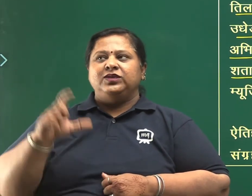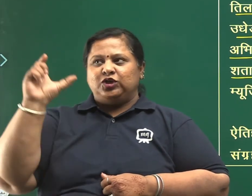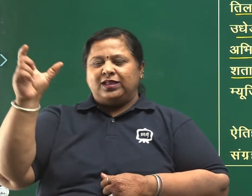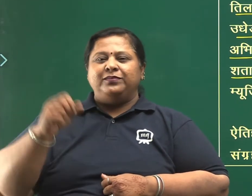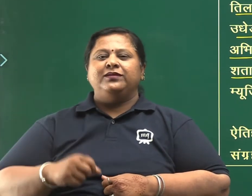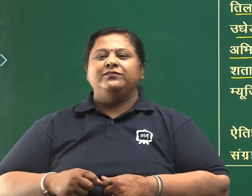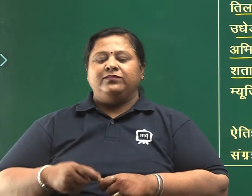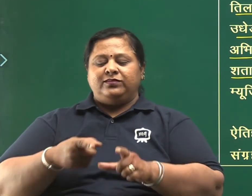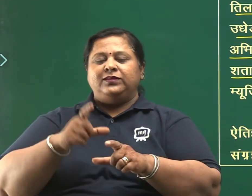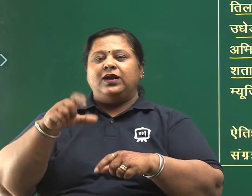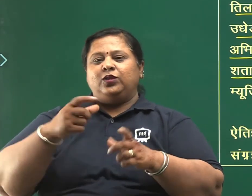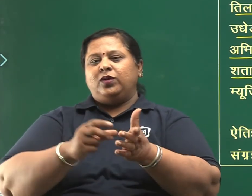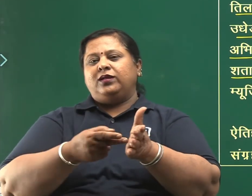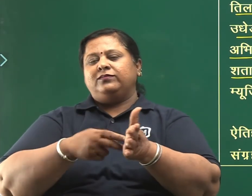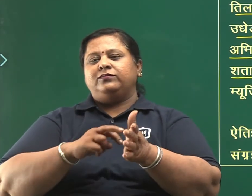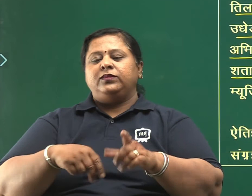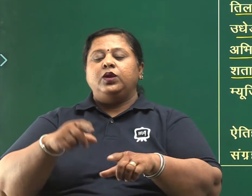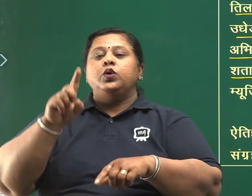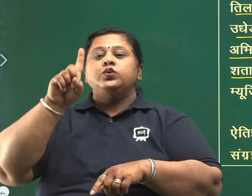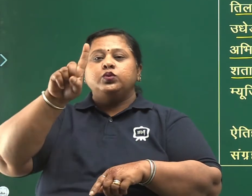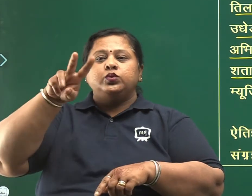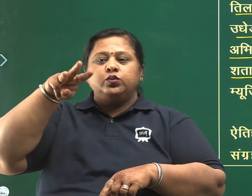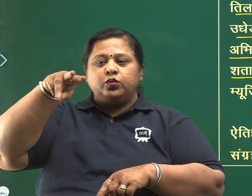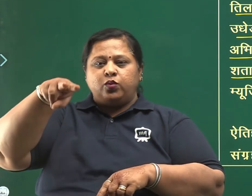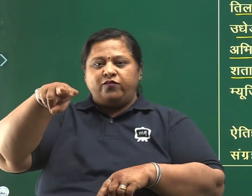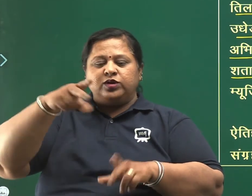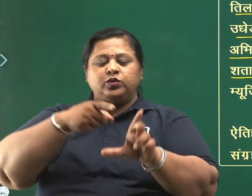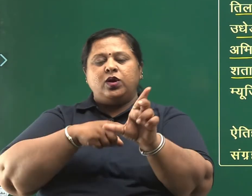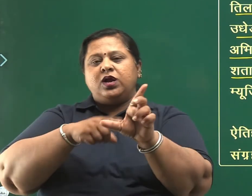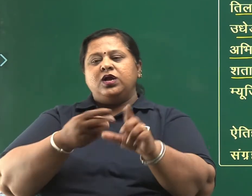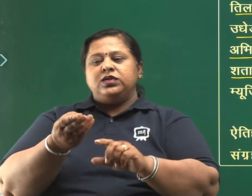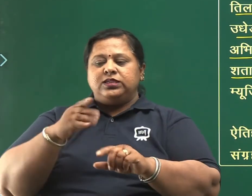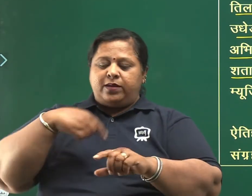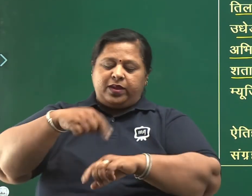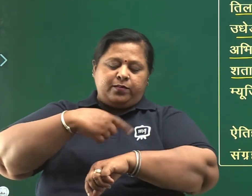शताब्दी, अर्थ होगा 100 वर्षों का समय।